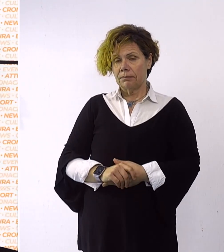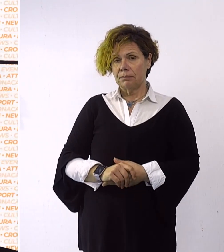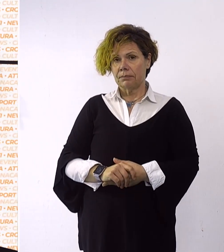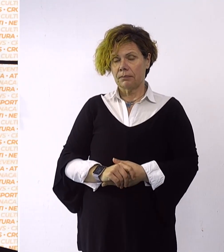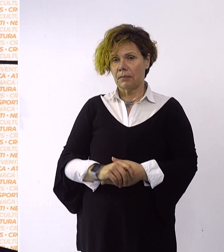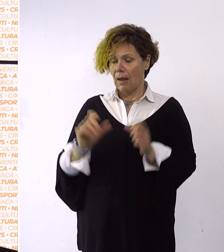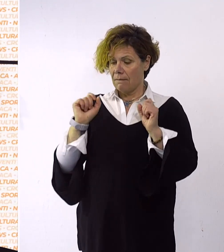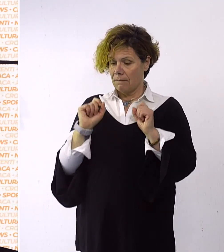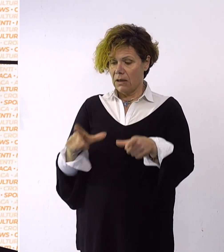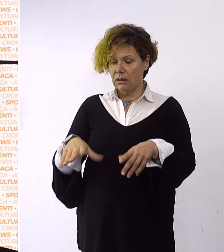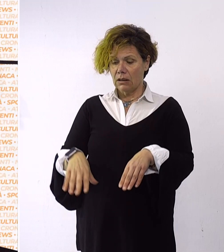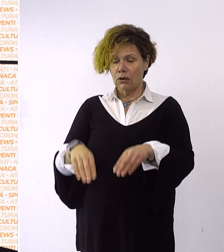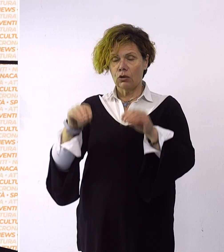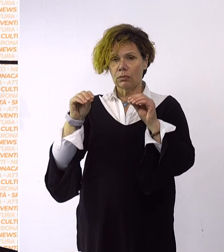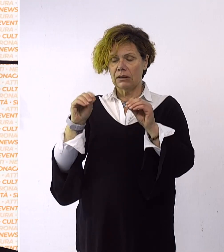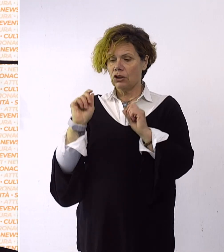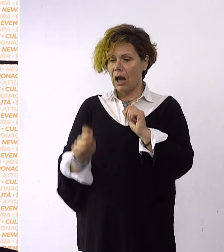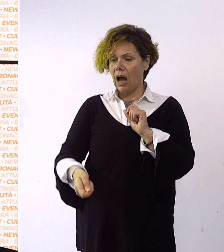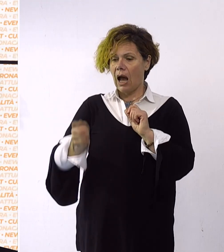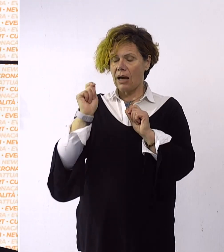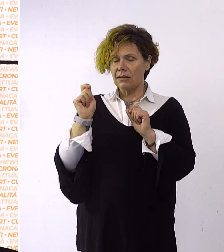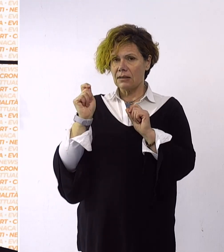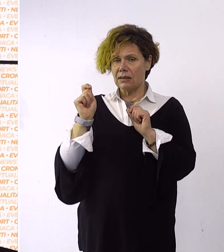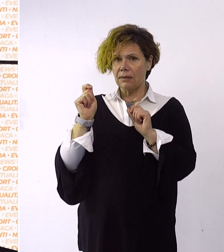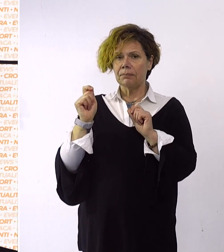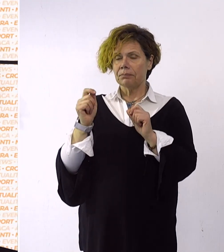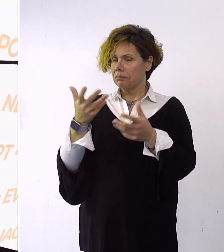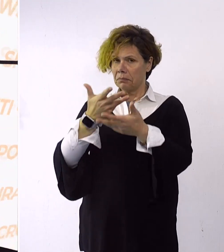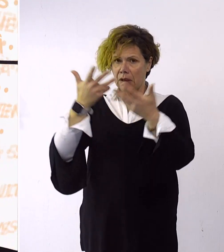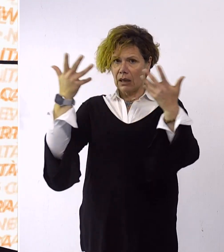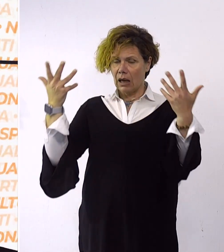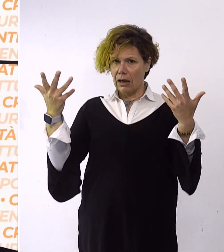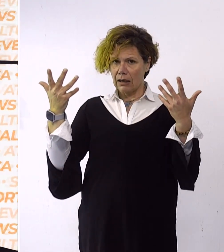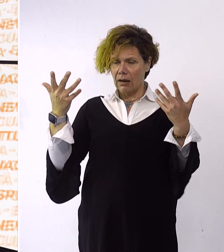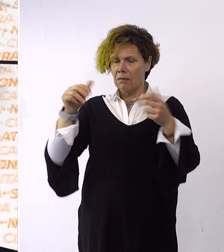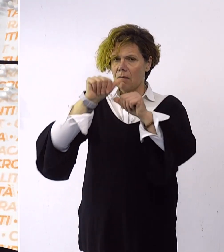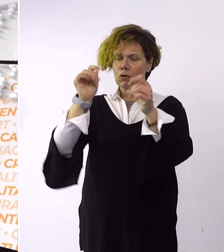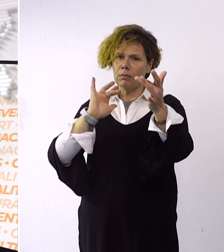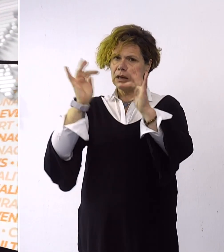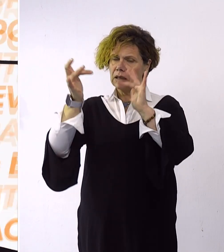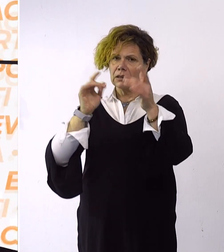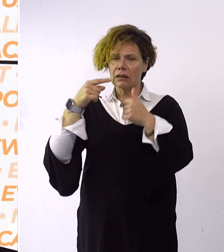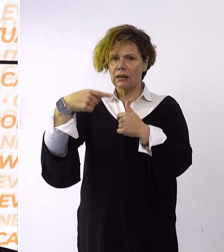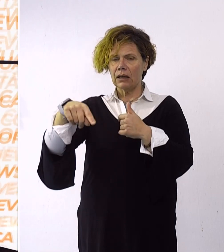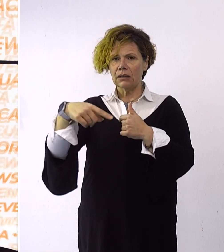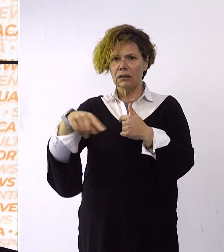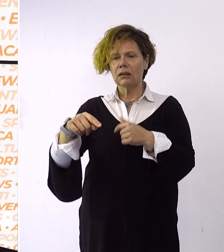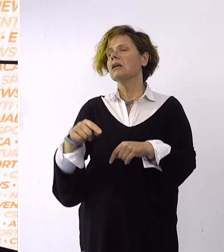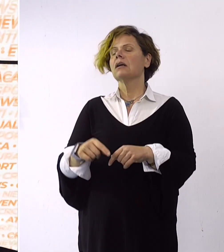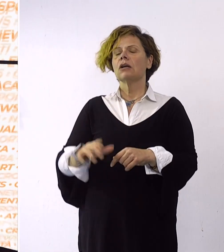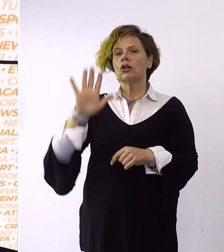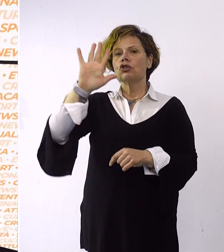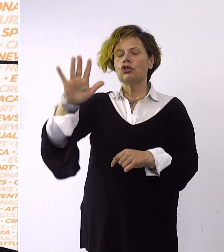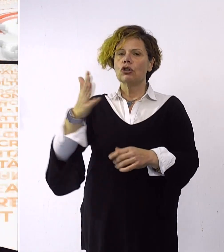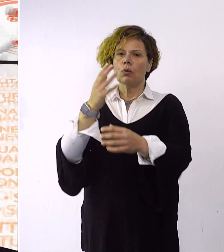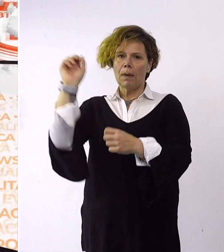La vendita avrà inizio con un'asta senza incanto con modalità telematiche a partire dalle 16 del